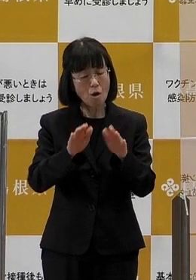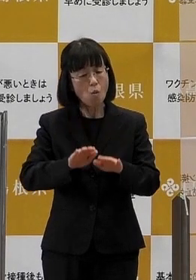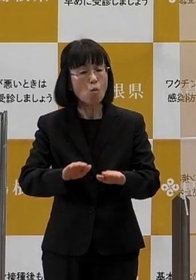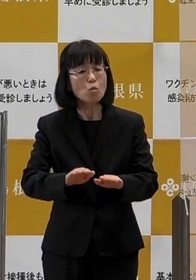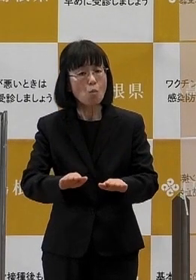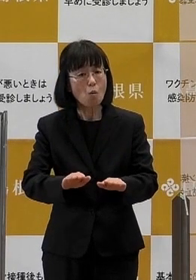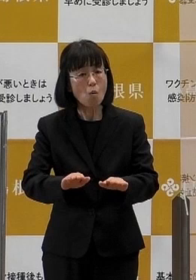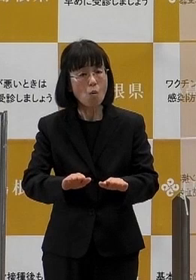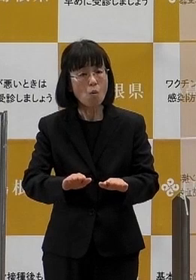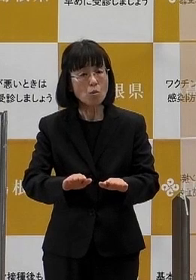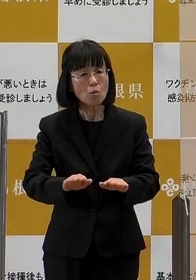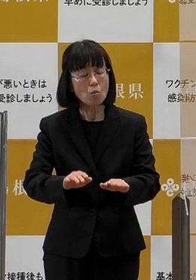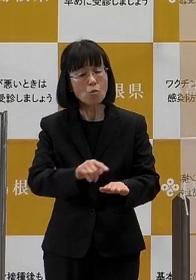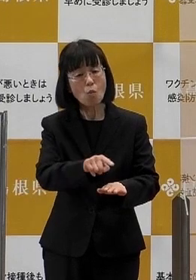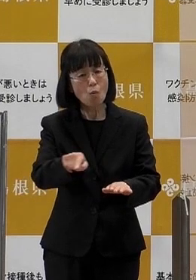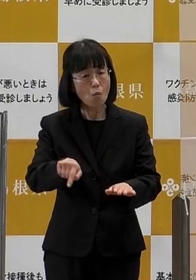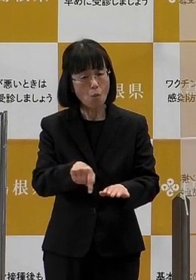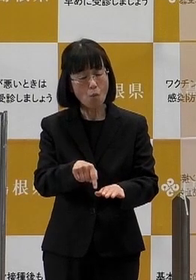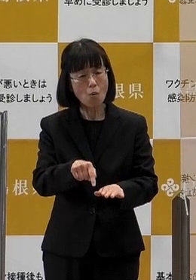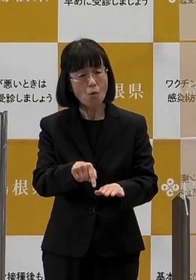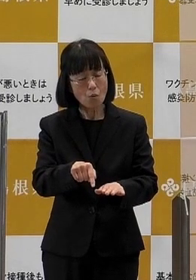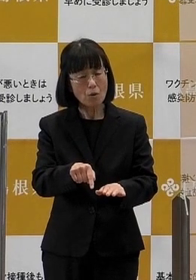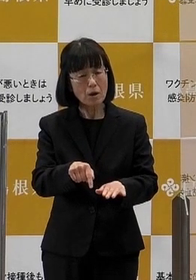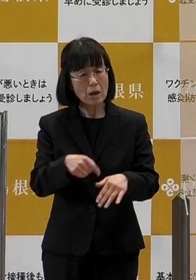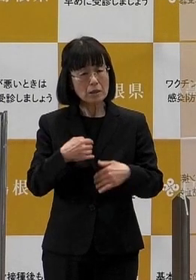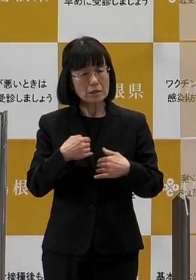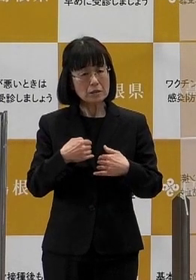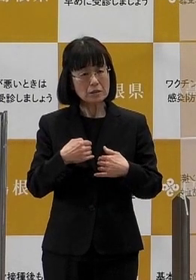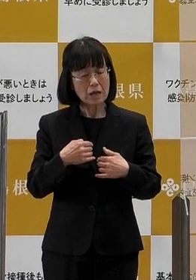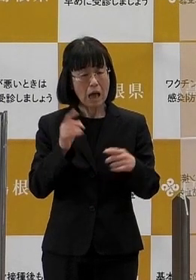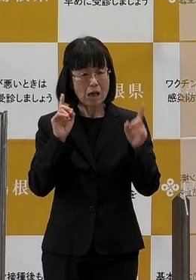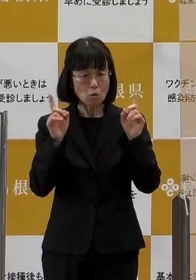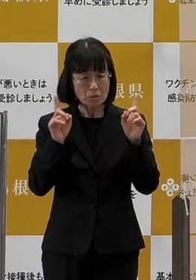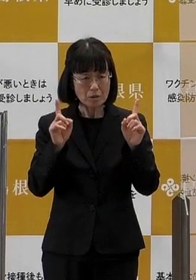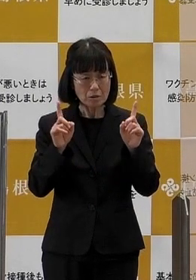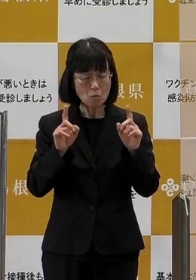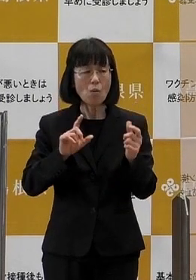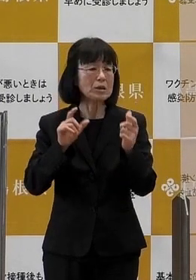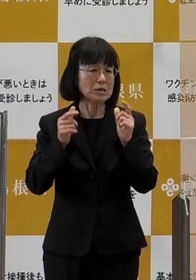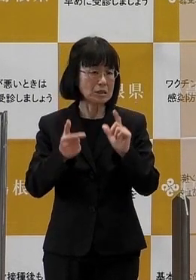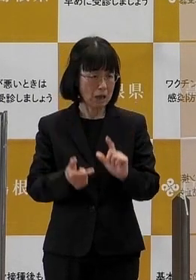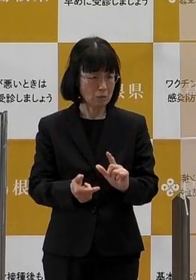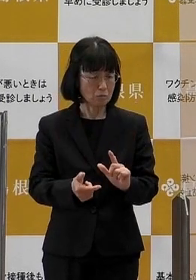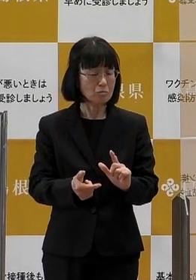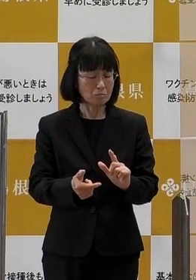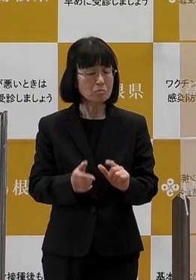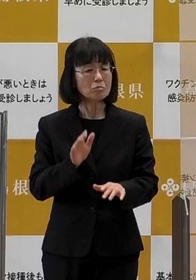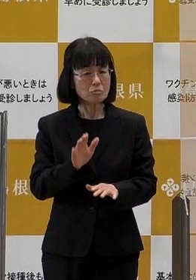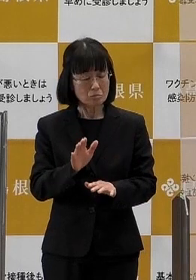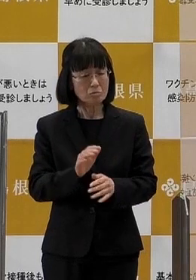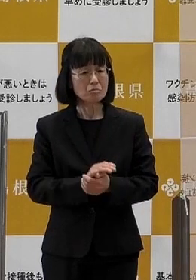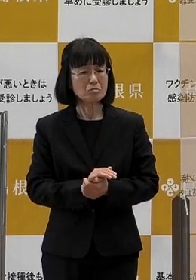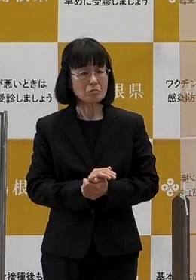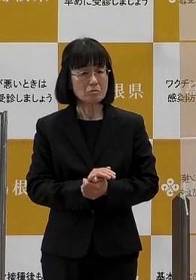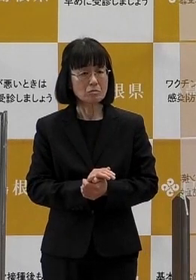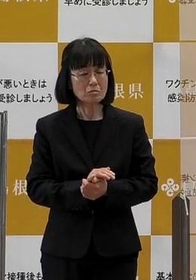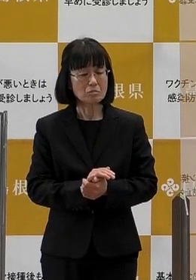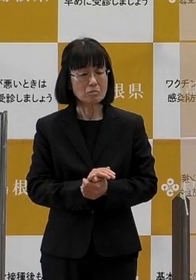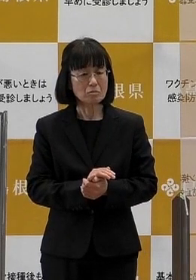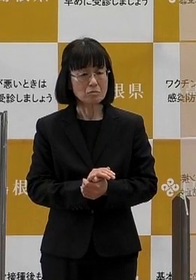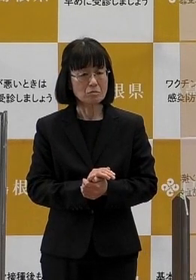して楽しみにというか、なんかそのレジャーで行ってるわけじゃないと私は理解してますし、なおかつ